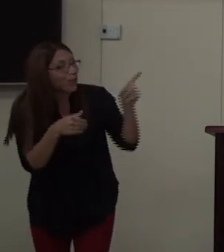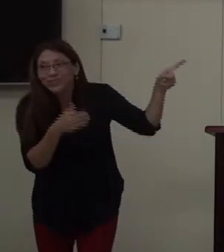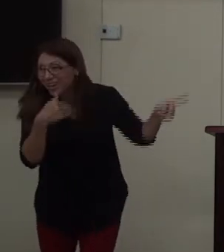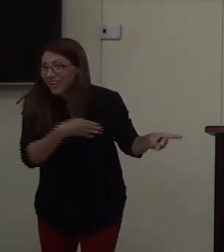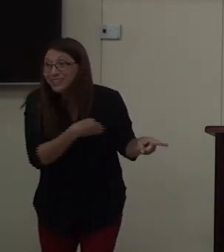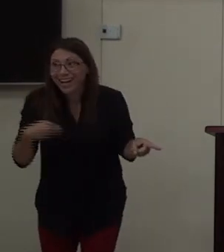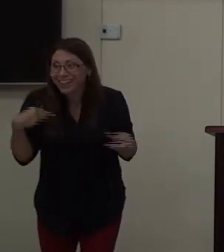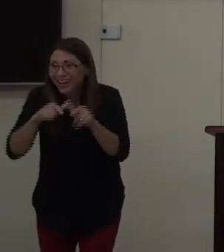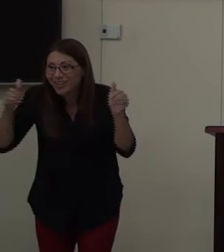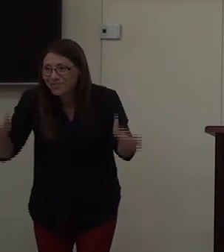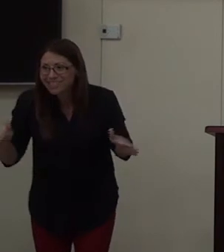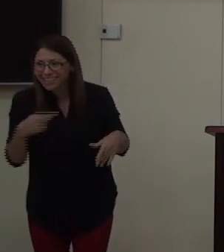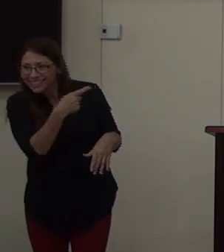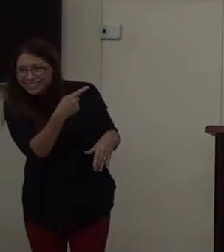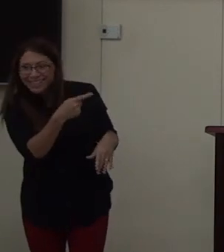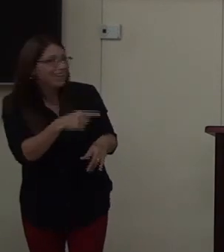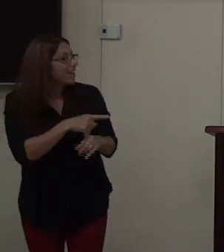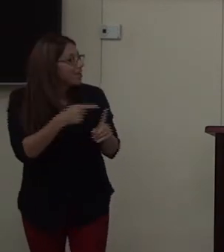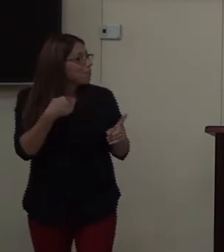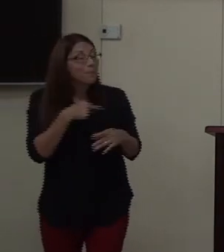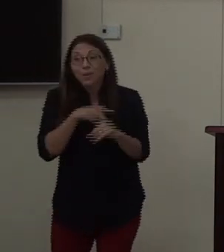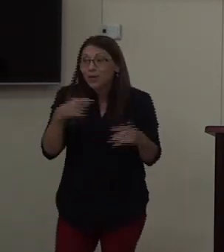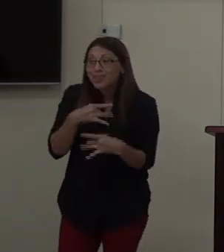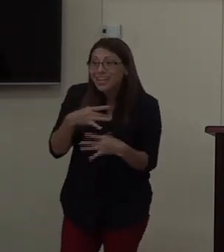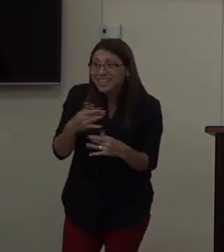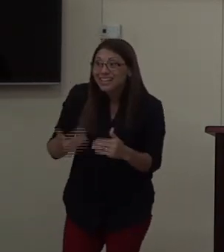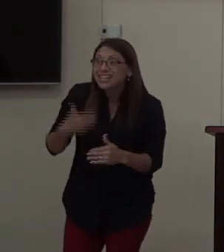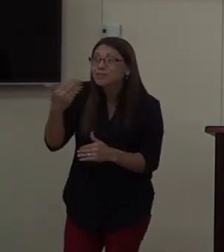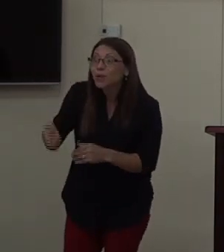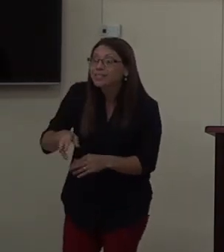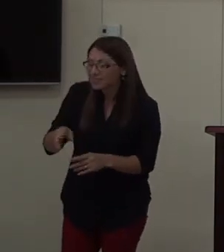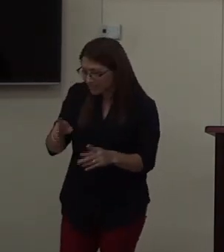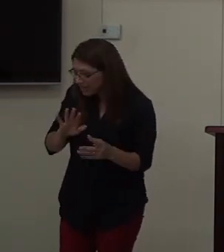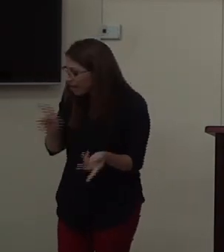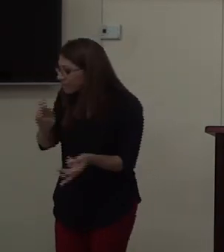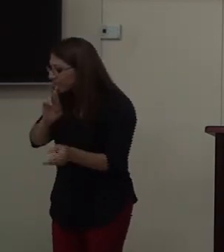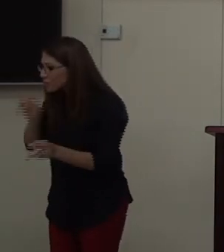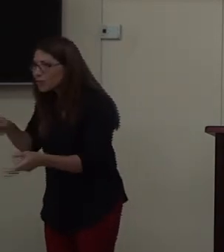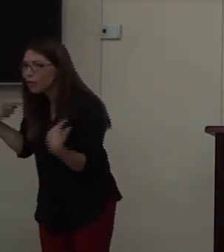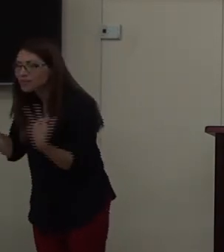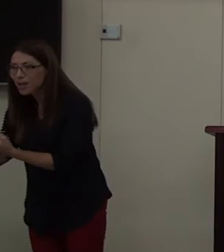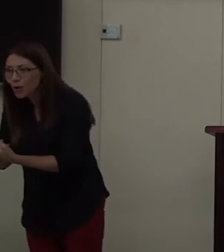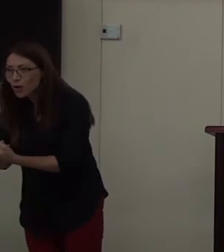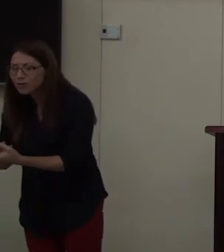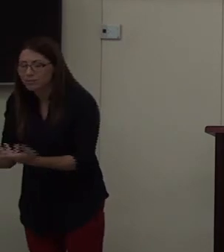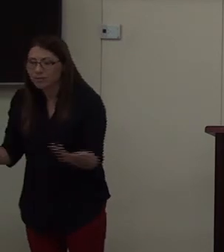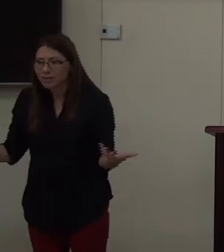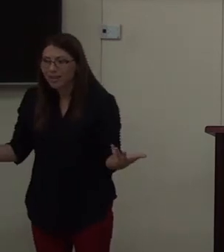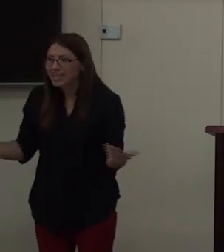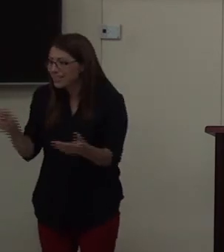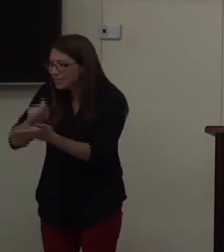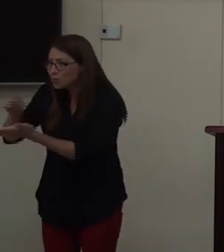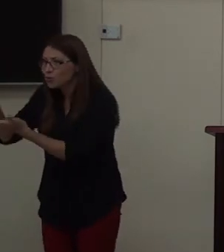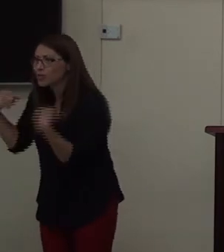La traducción matemática y de todo, pero lo interesante después el resultado que da en español, que es más o menos, está construido en un español